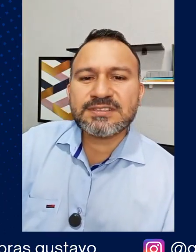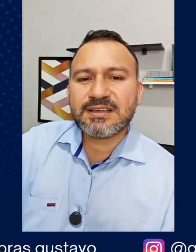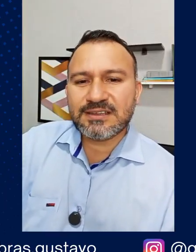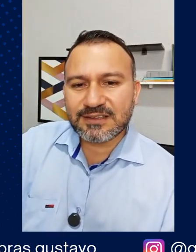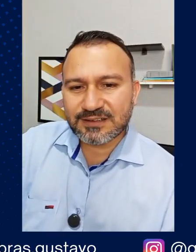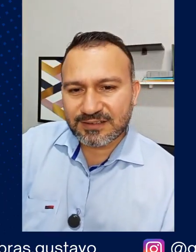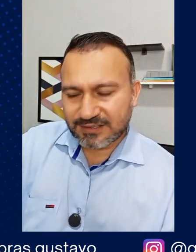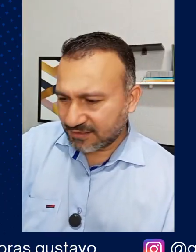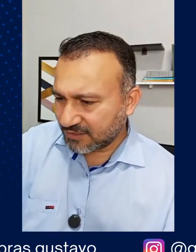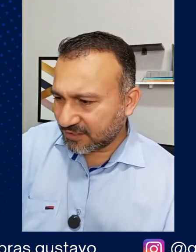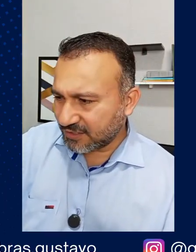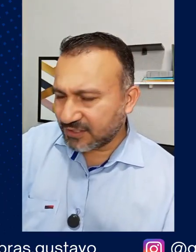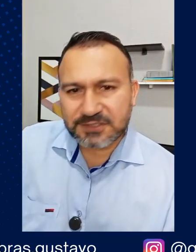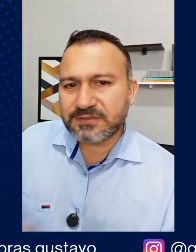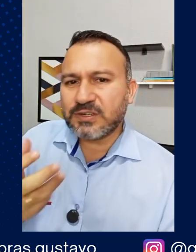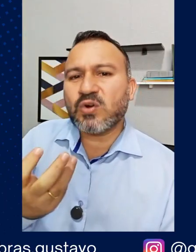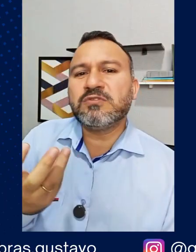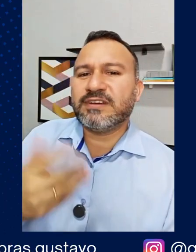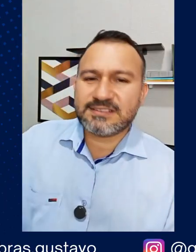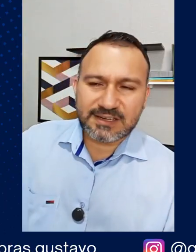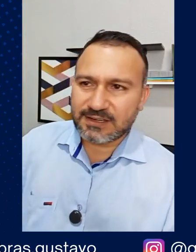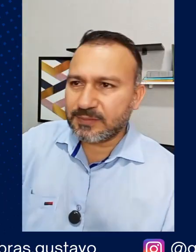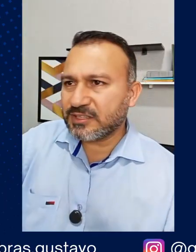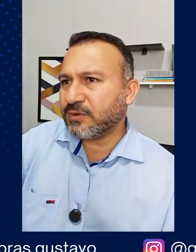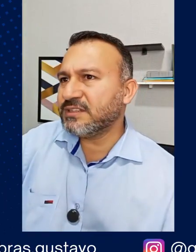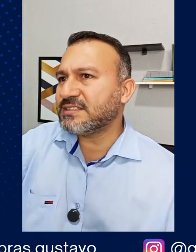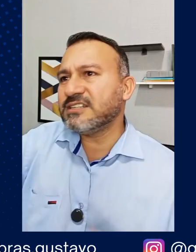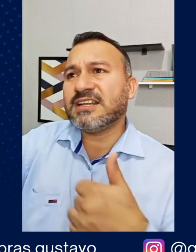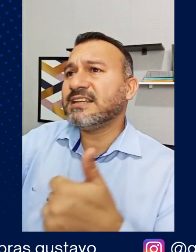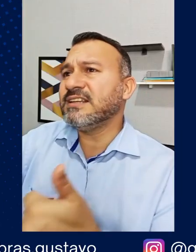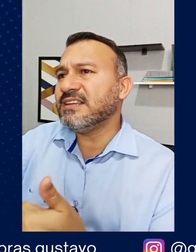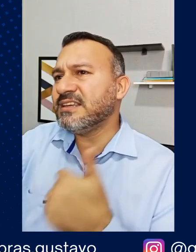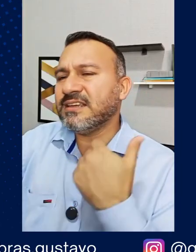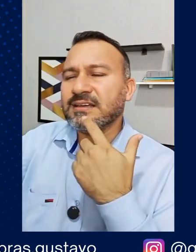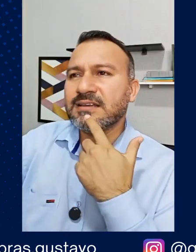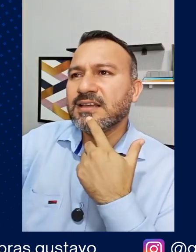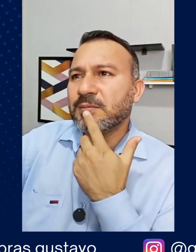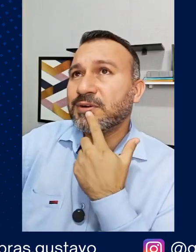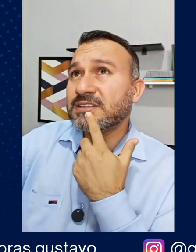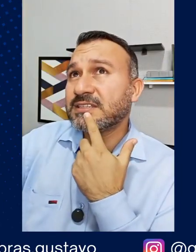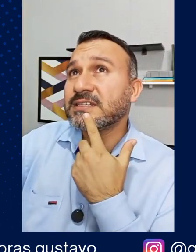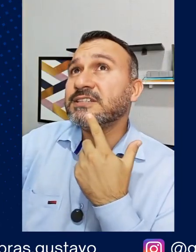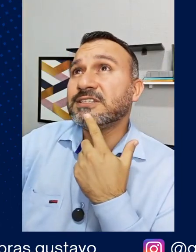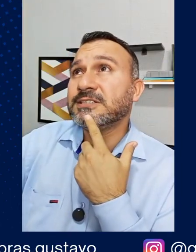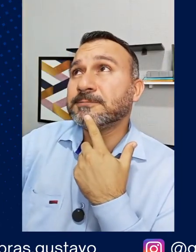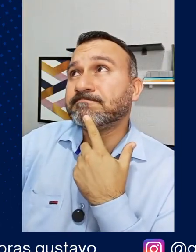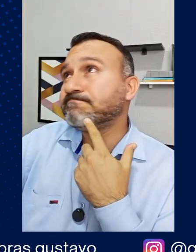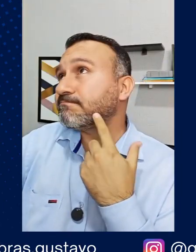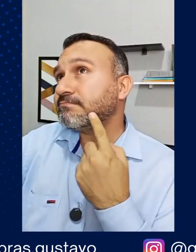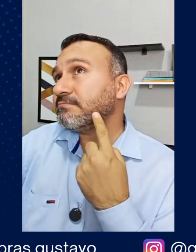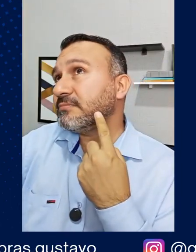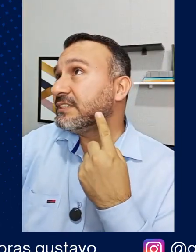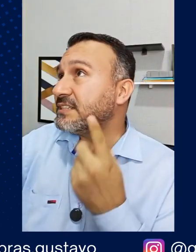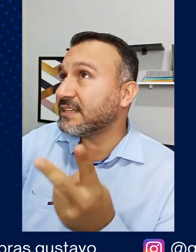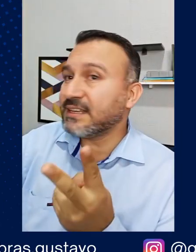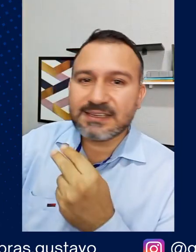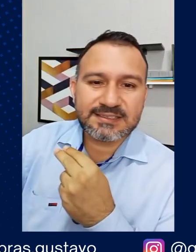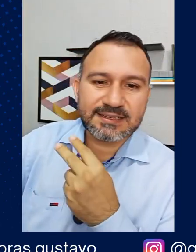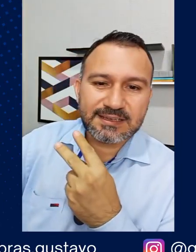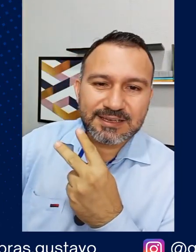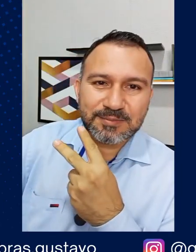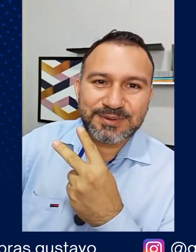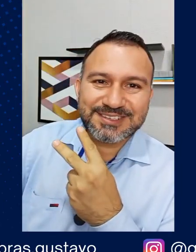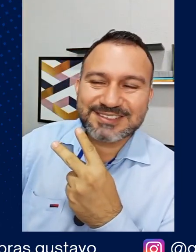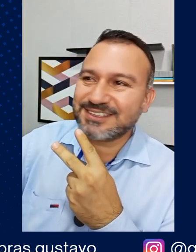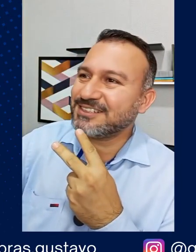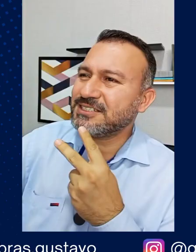você gostaria de ver como fazer em Libras. Pode ser de alegria, pode ser de